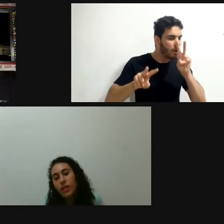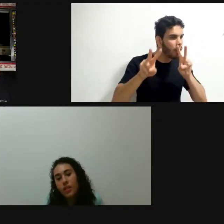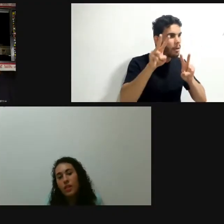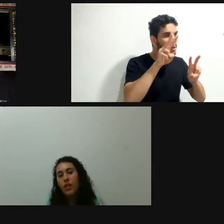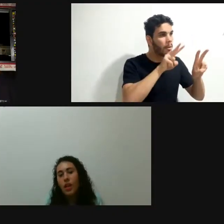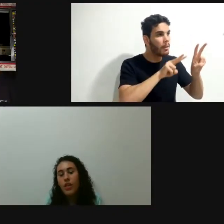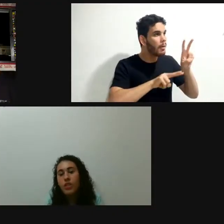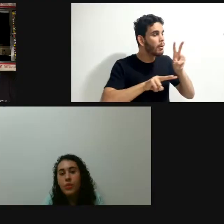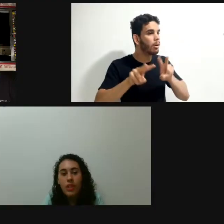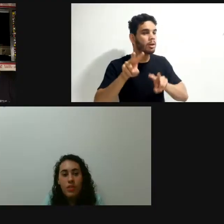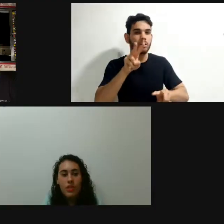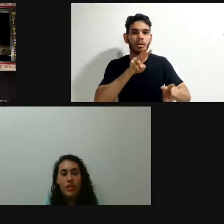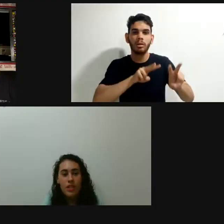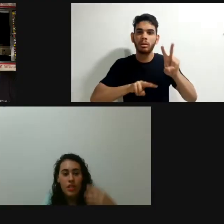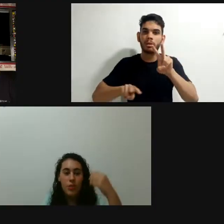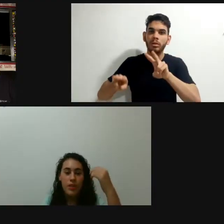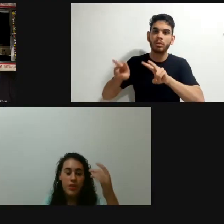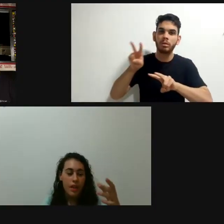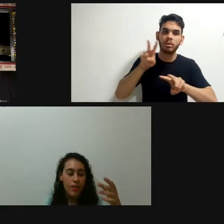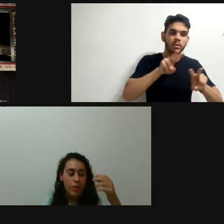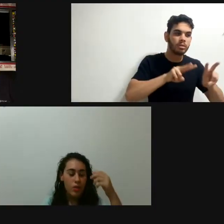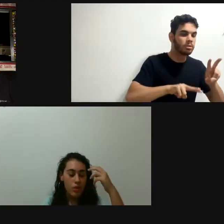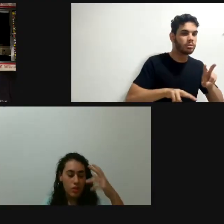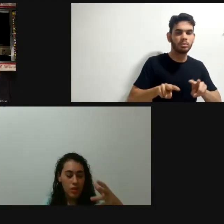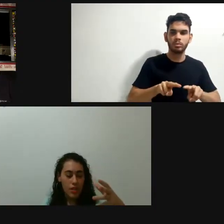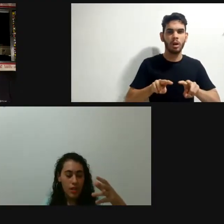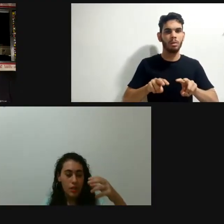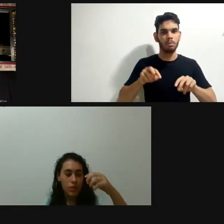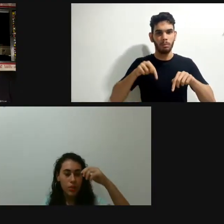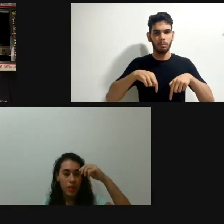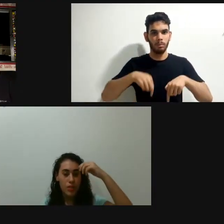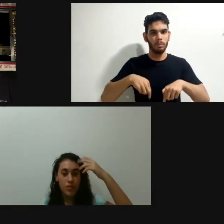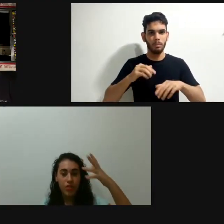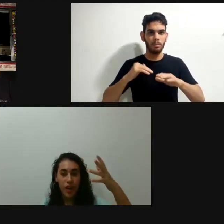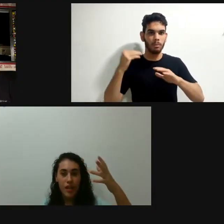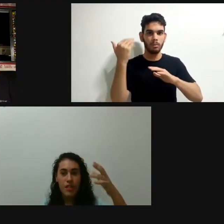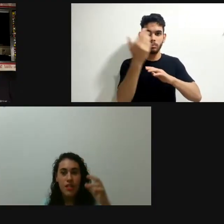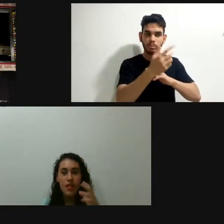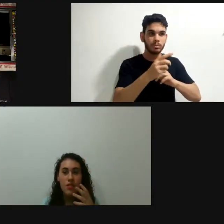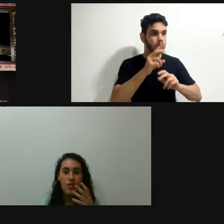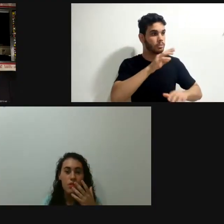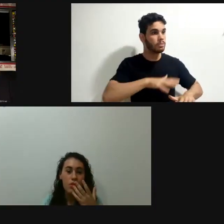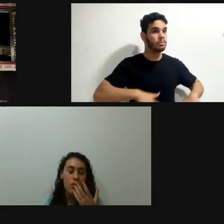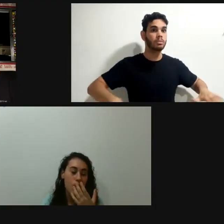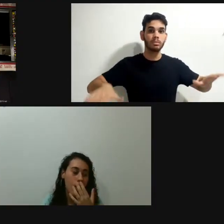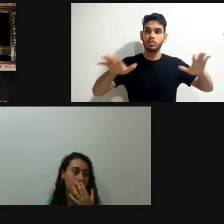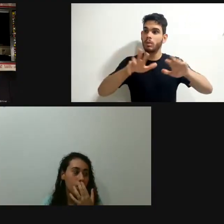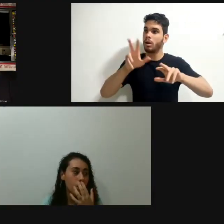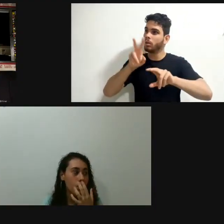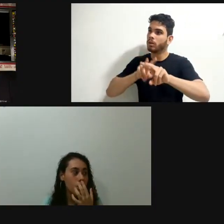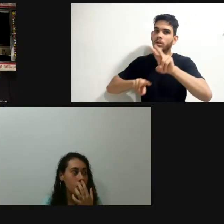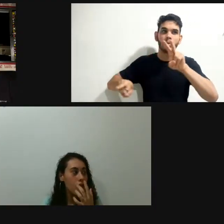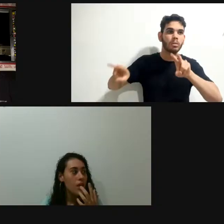observação, né? Acho que muitas coisas que a gente observa, o nosso cotidiano, o que a gente faz, isso